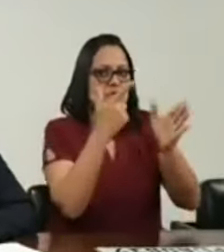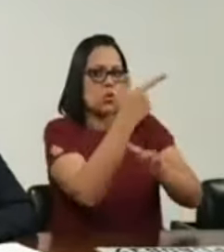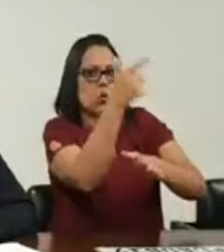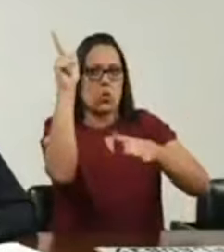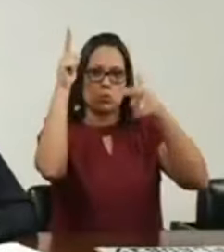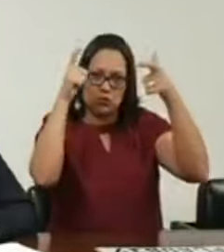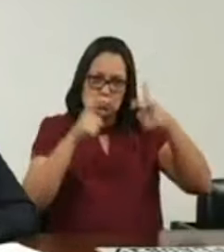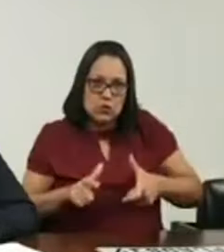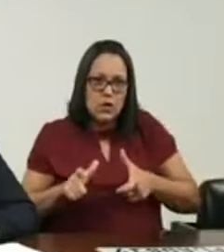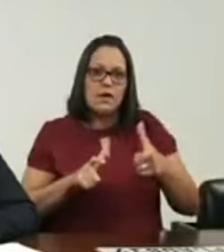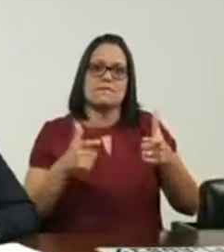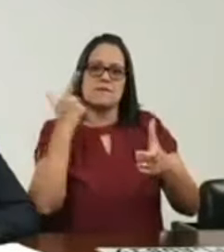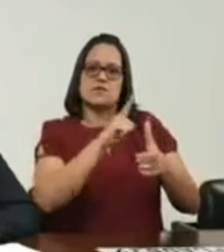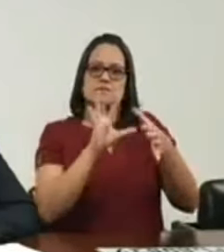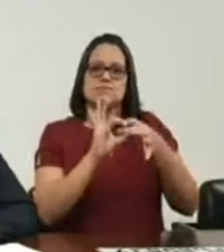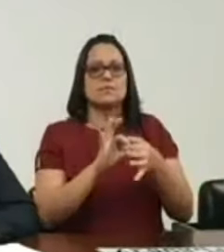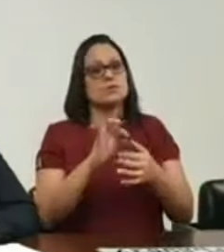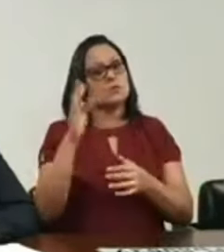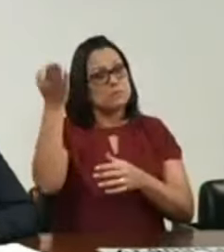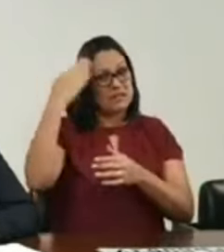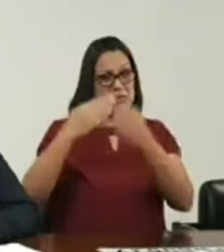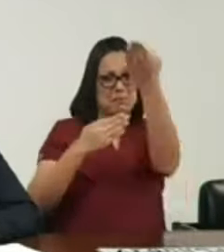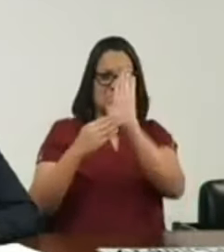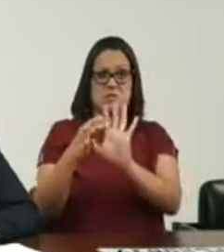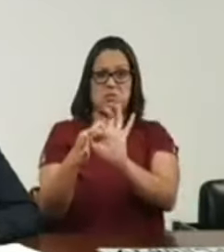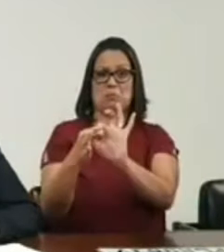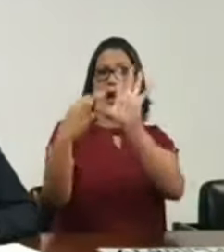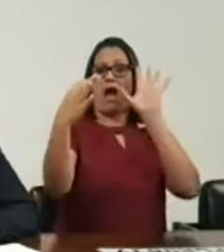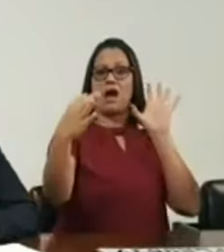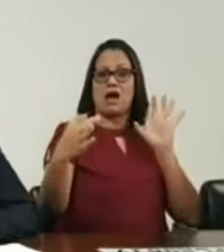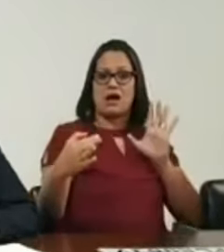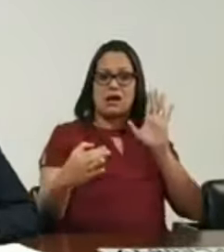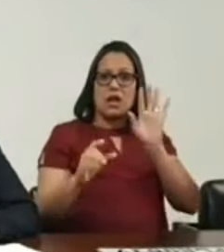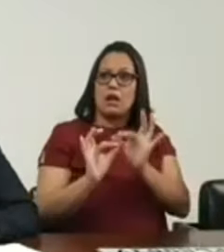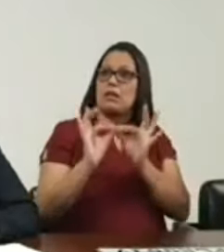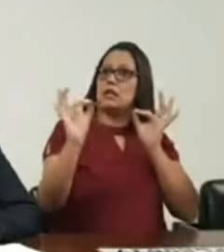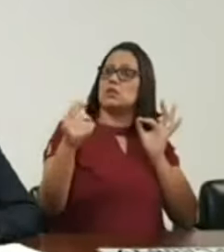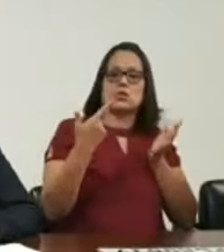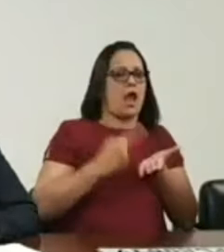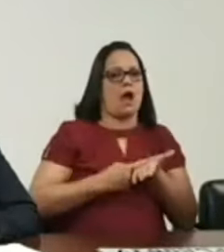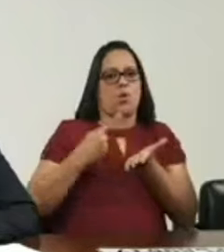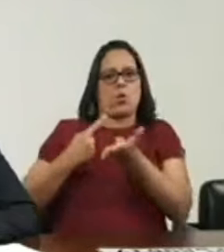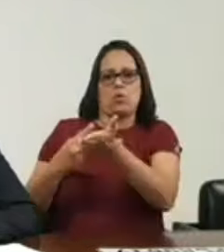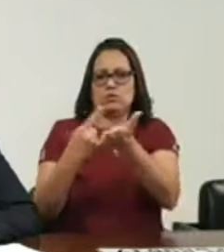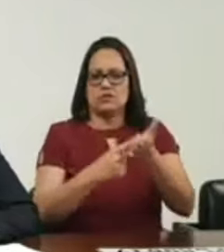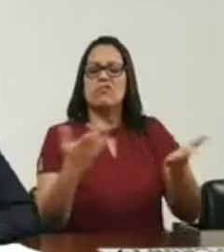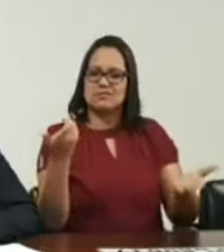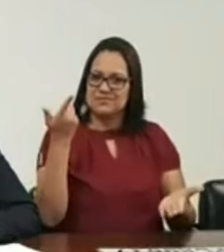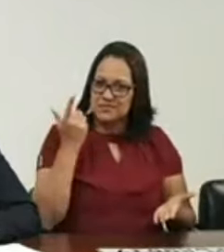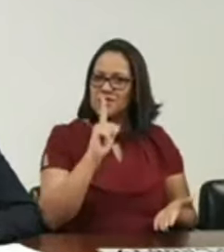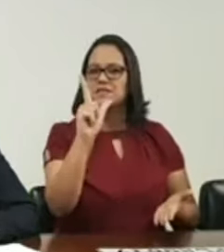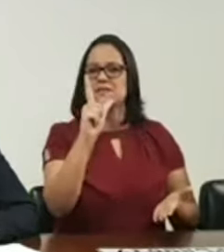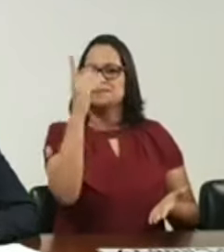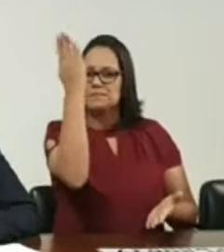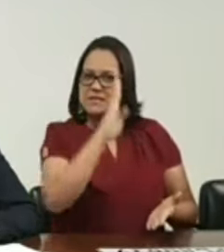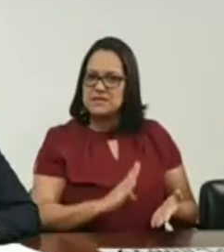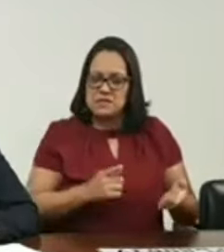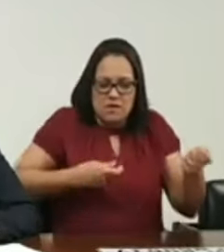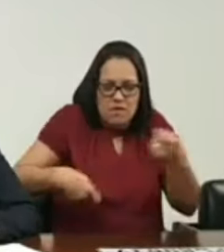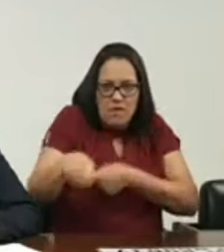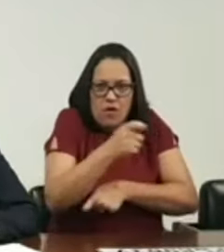mercados para se estruturar. O Brasil estava fora dessas cadeias globais de valor porque não tinha acordos significativos. Agora temos uma economia